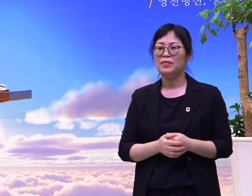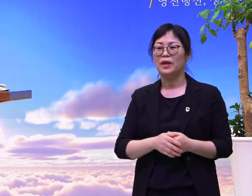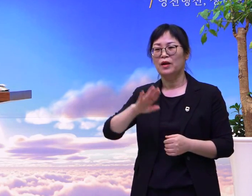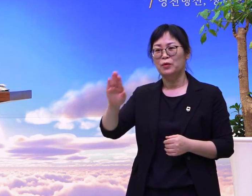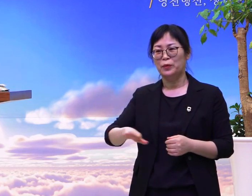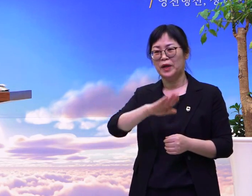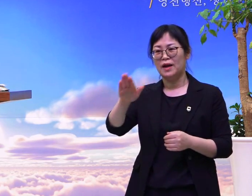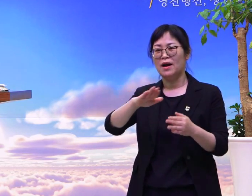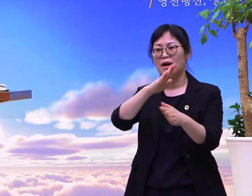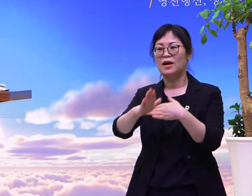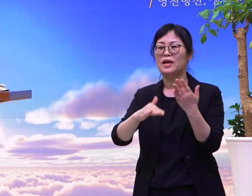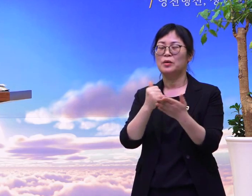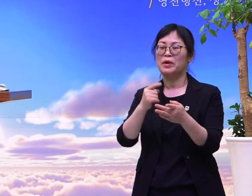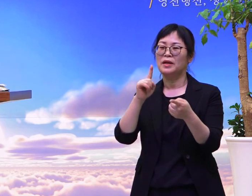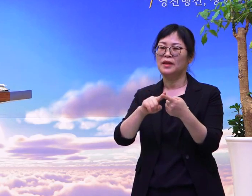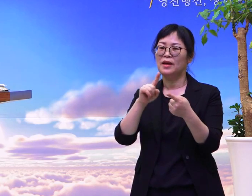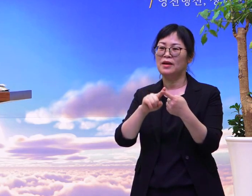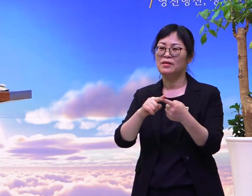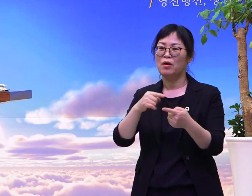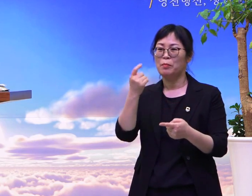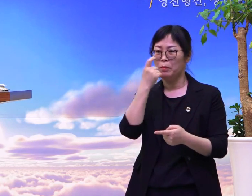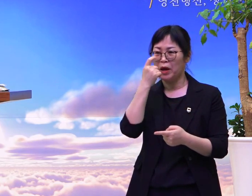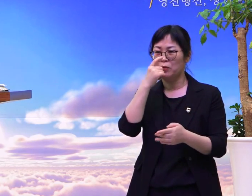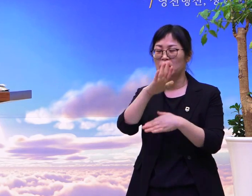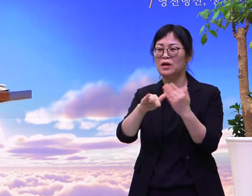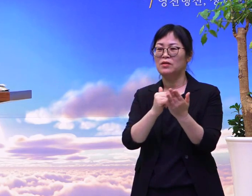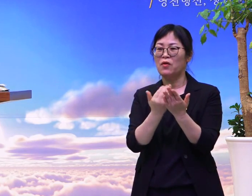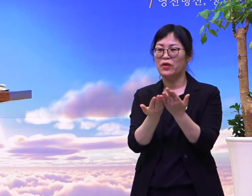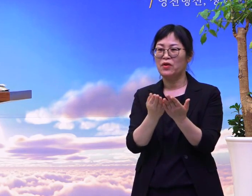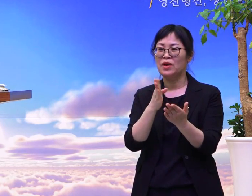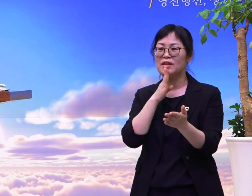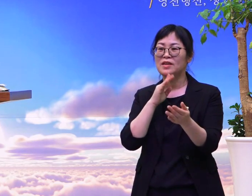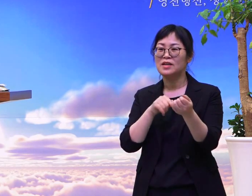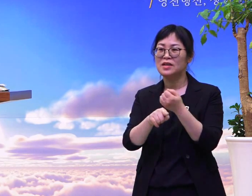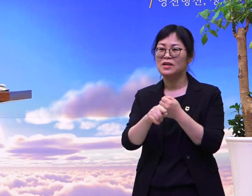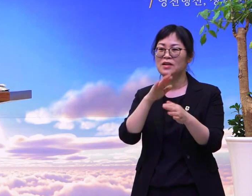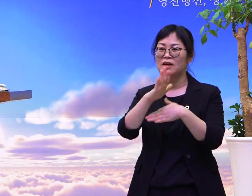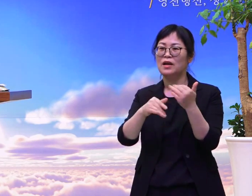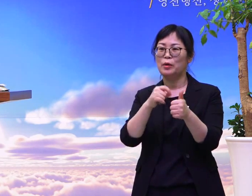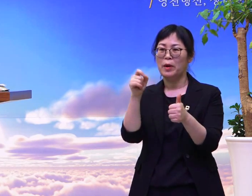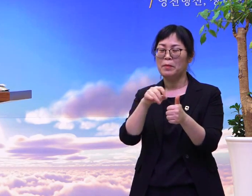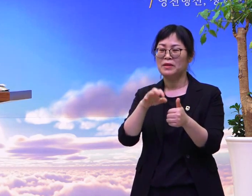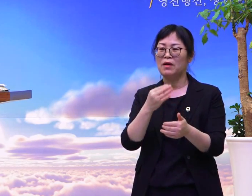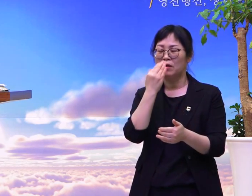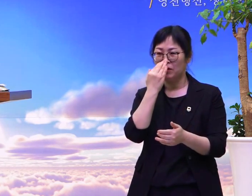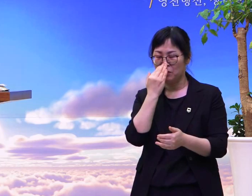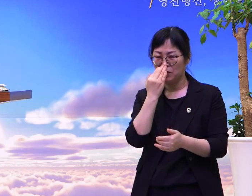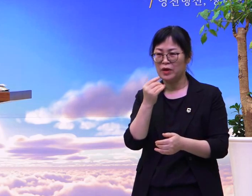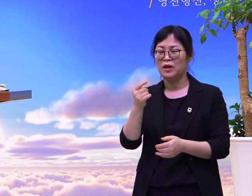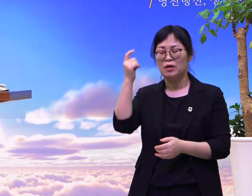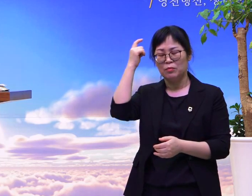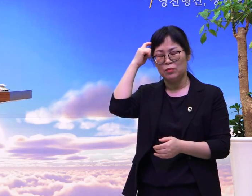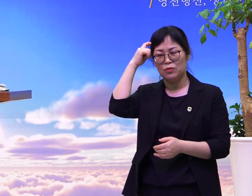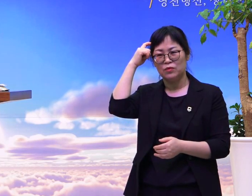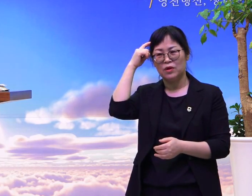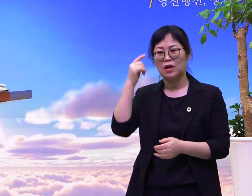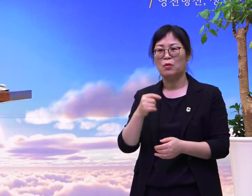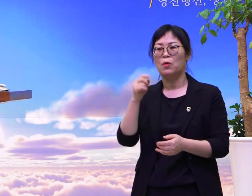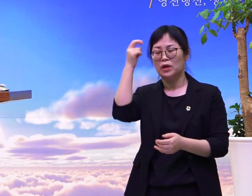우리가 하나님에 대해서 배운 성경의 진리를 하나님 앞에서 겸손히 묵상하고 기도하며 찬양해야 한다는